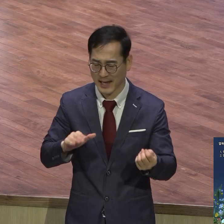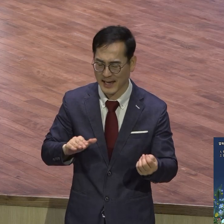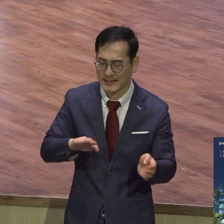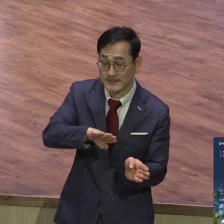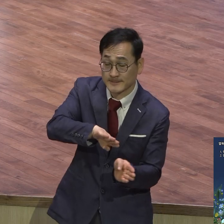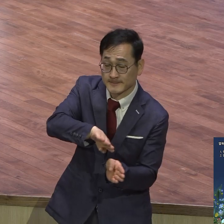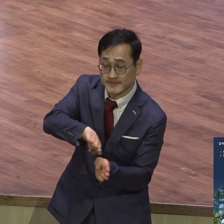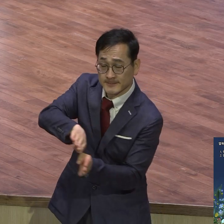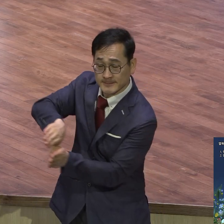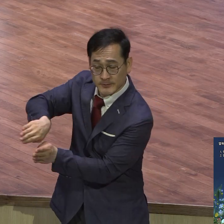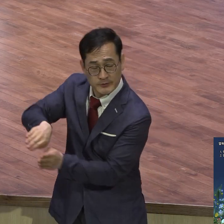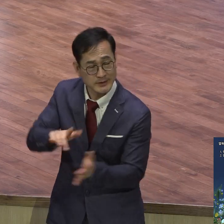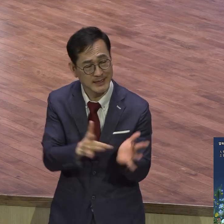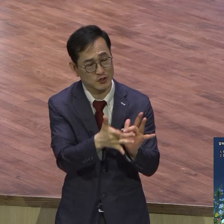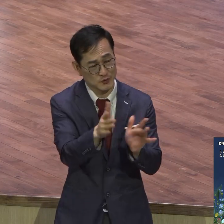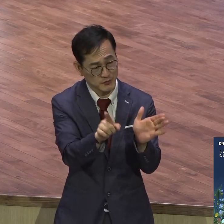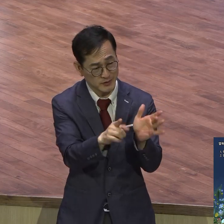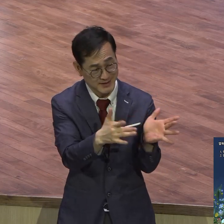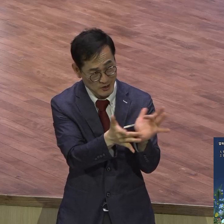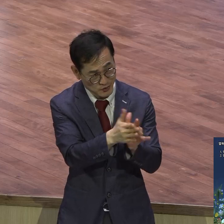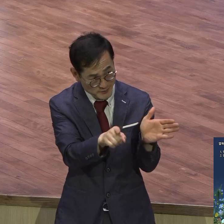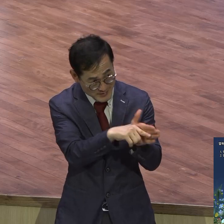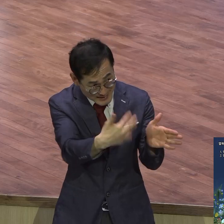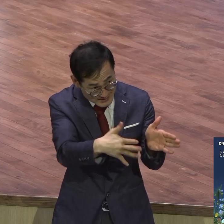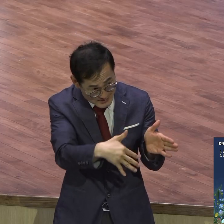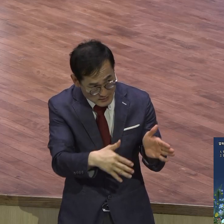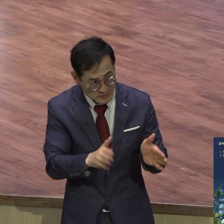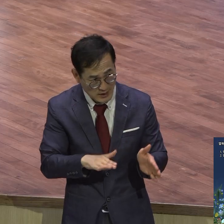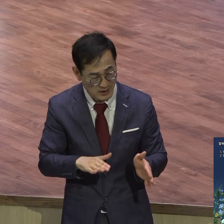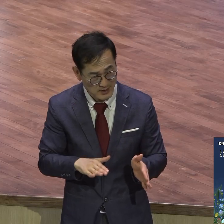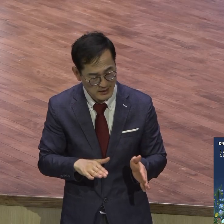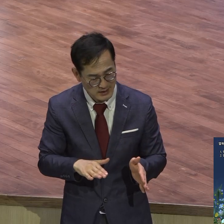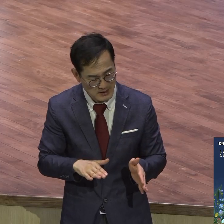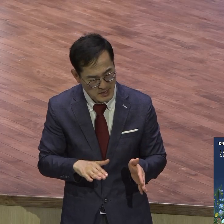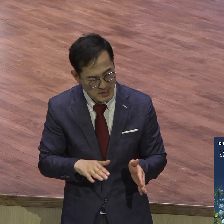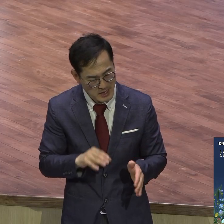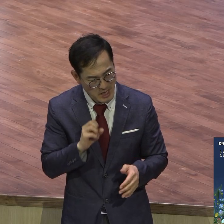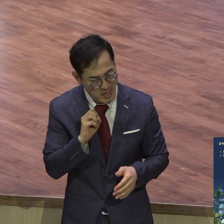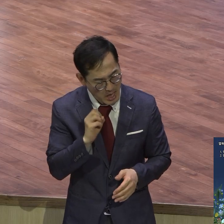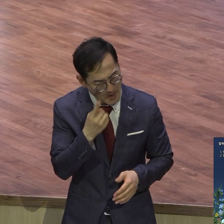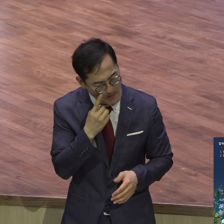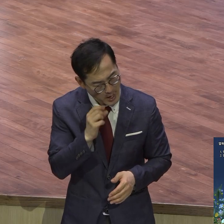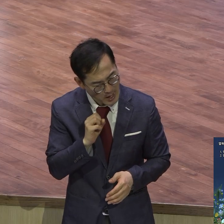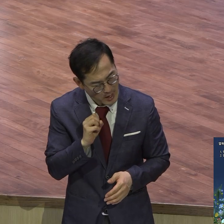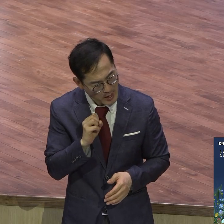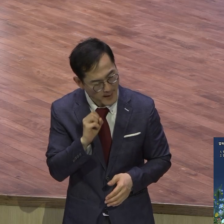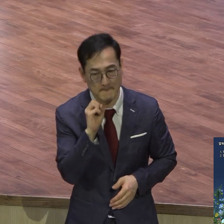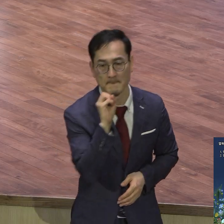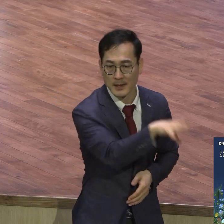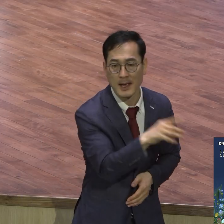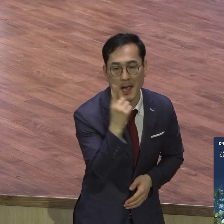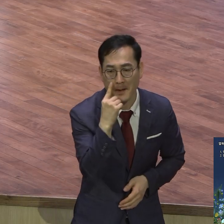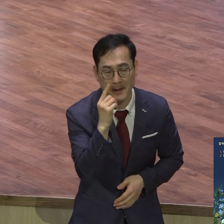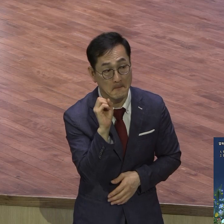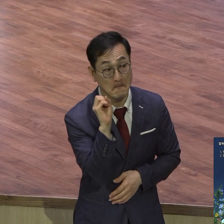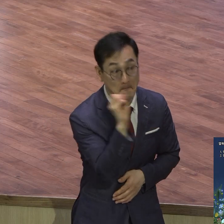불신자를 딱 만났을 때 보금을 증거하는 그 용기를 내보시라고 어떤 일이 일어나는가